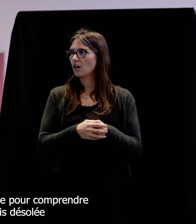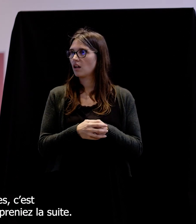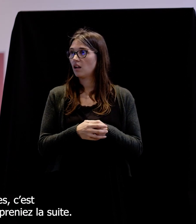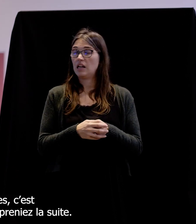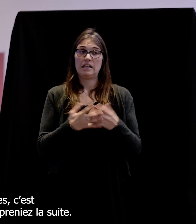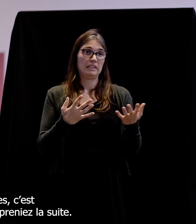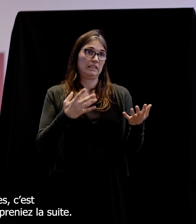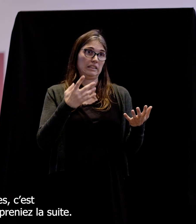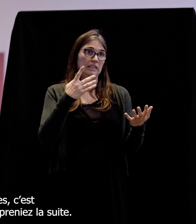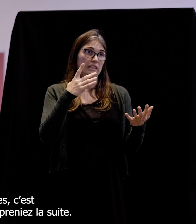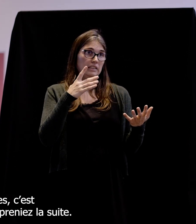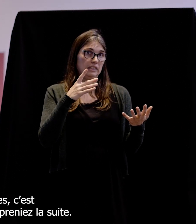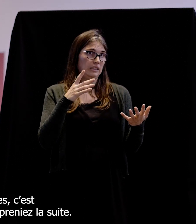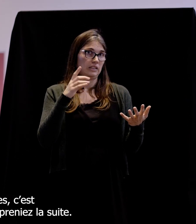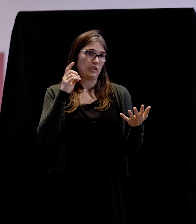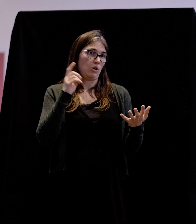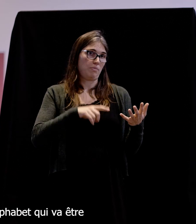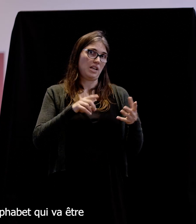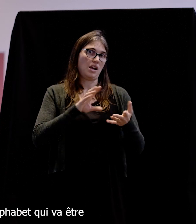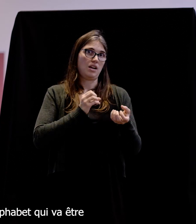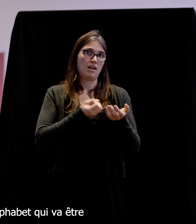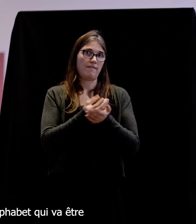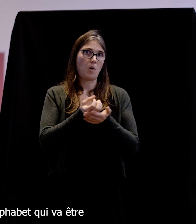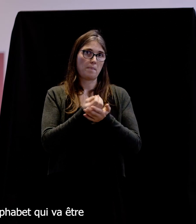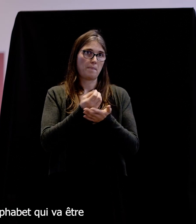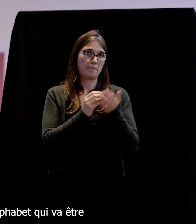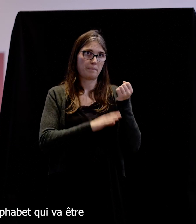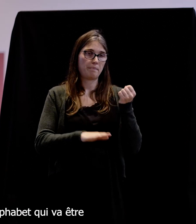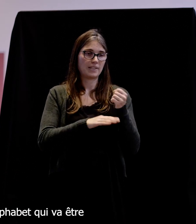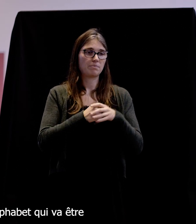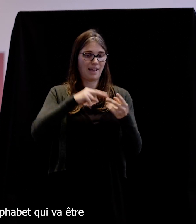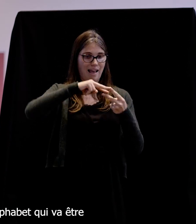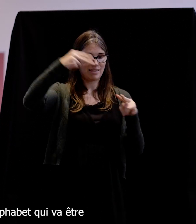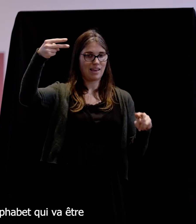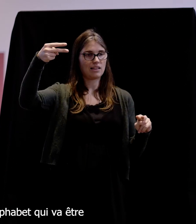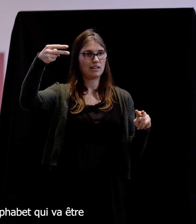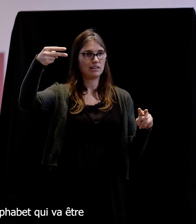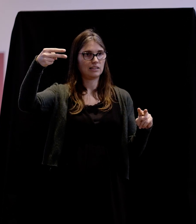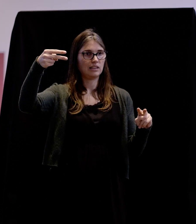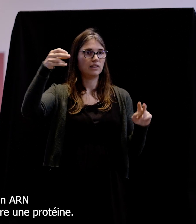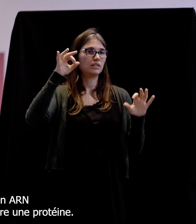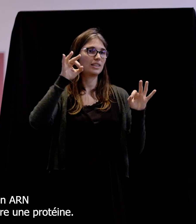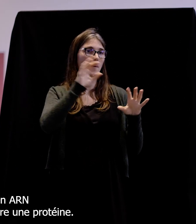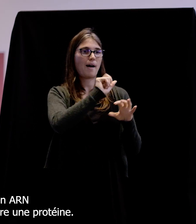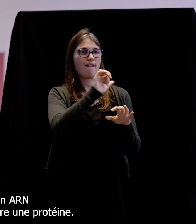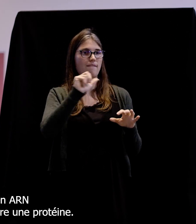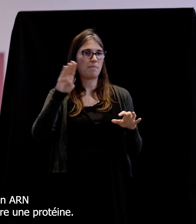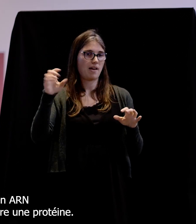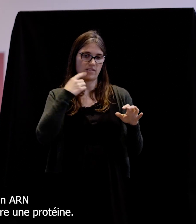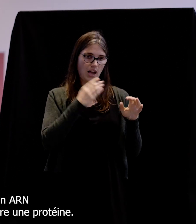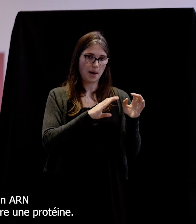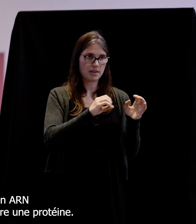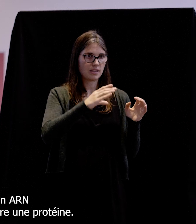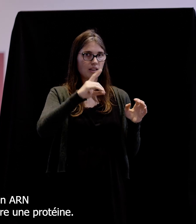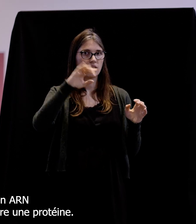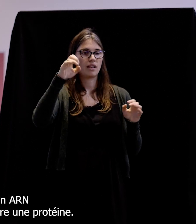désolée de ces bases pour que vous compreniez la suite, que l'ADN, c'est un alphabet qui va être transcrit en